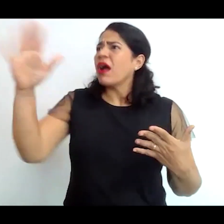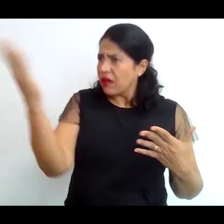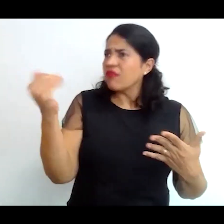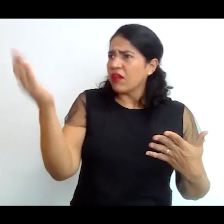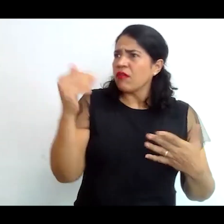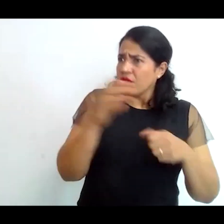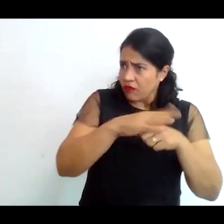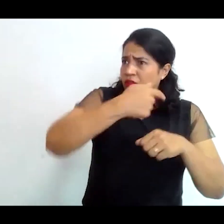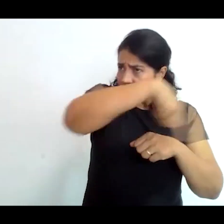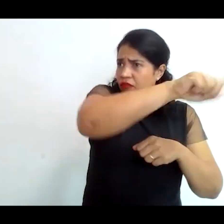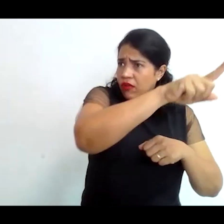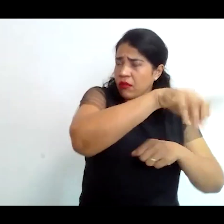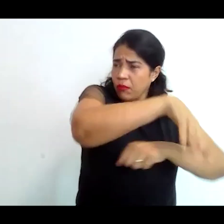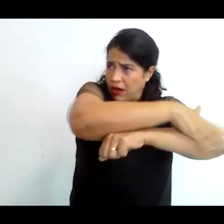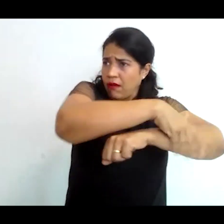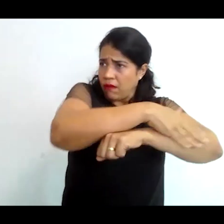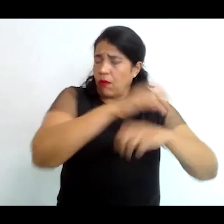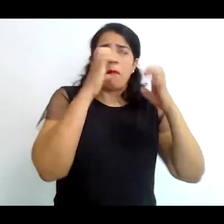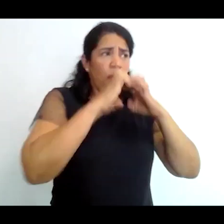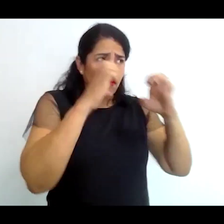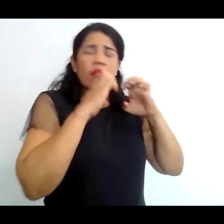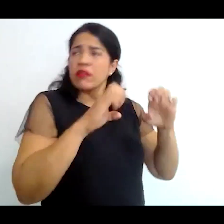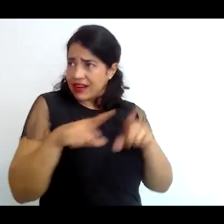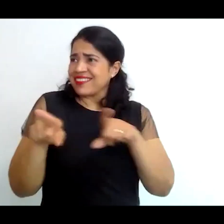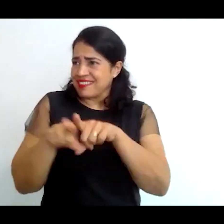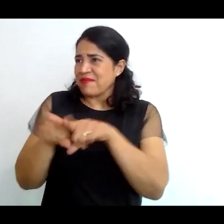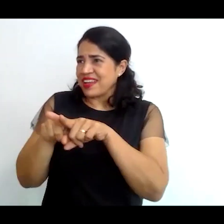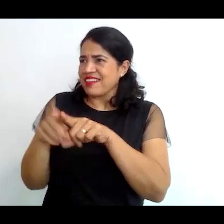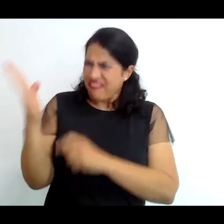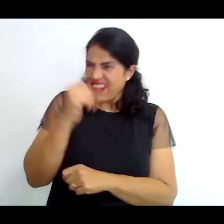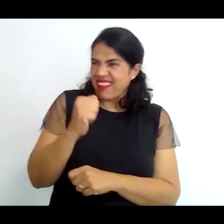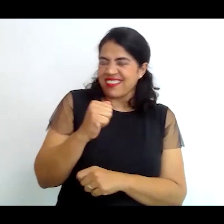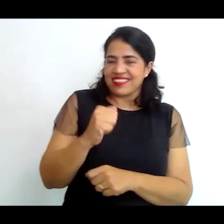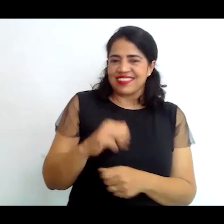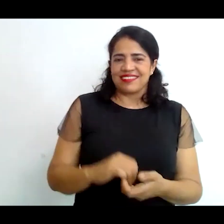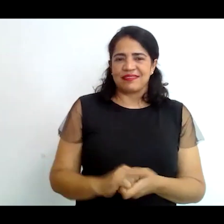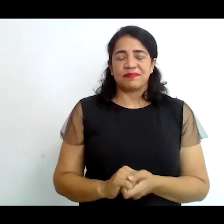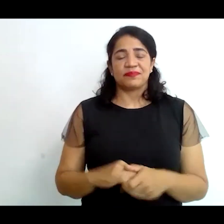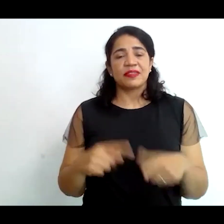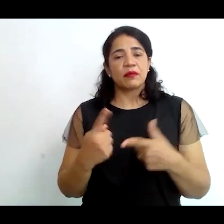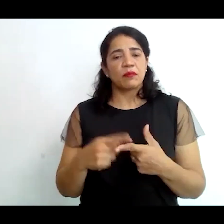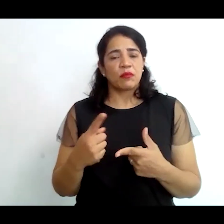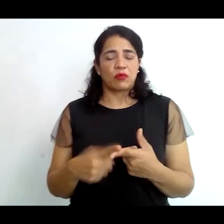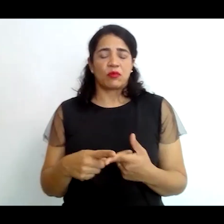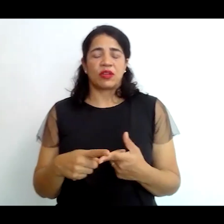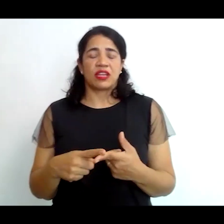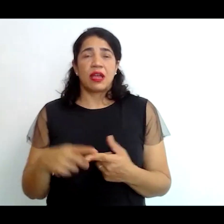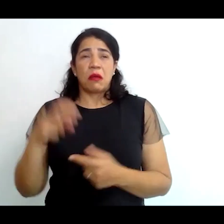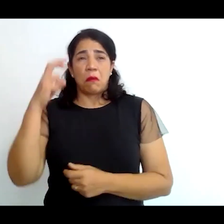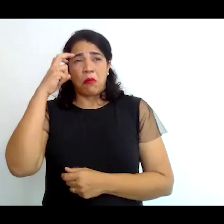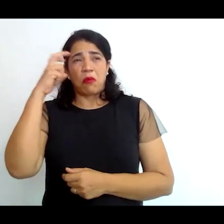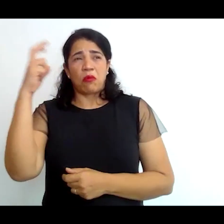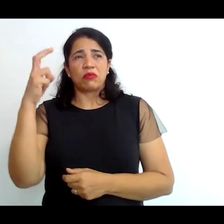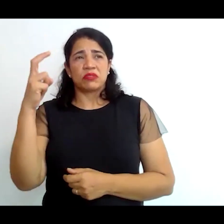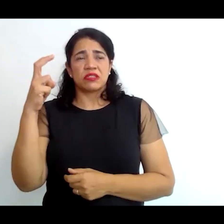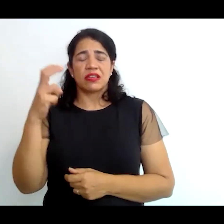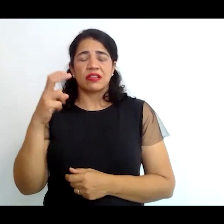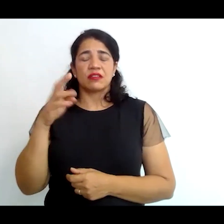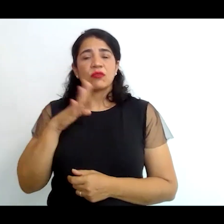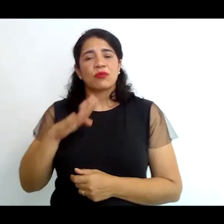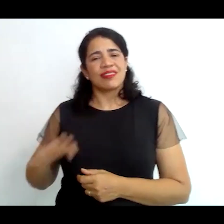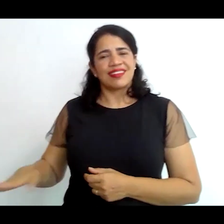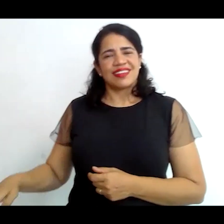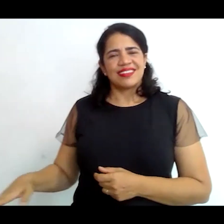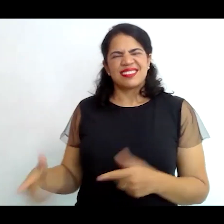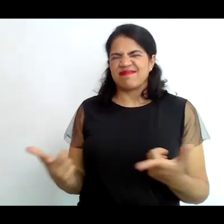barriga, não tem esse frio na barriga, não tem conceito. Agora, adolescente já tem um pouquinho, mas é bem melhor do que nós,